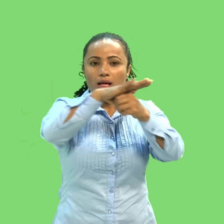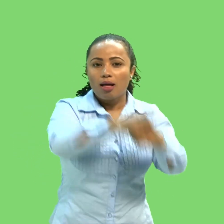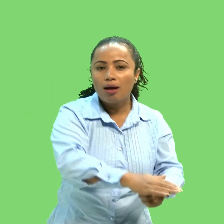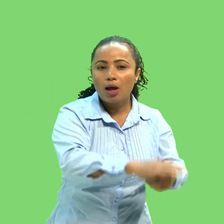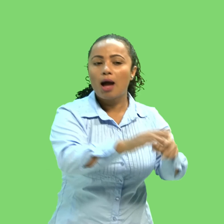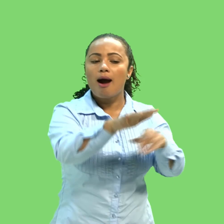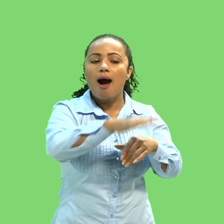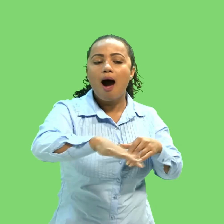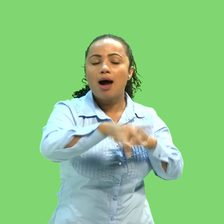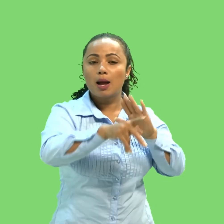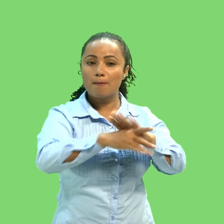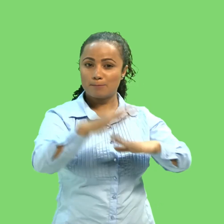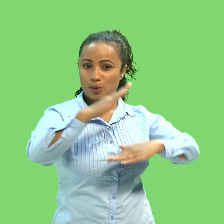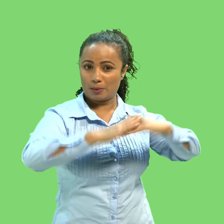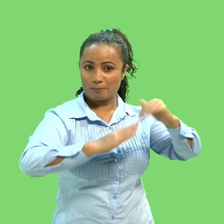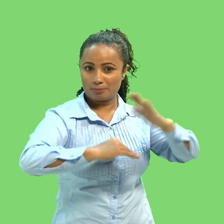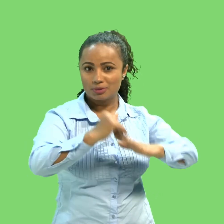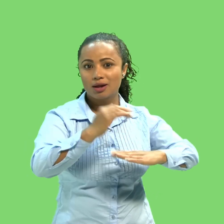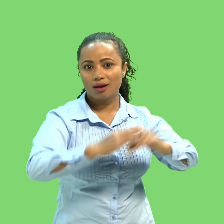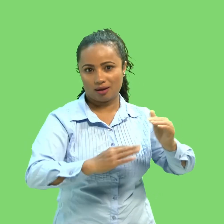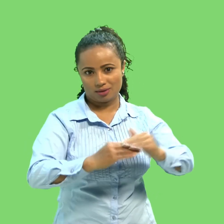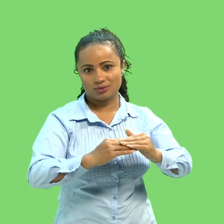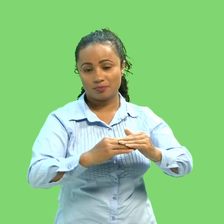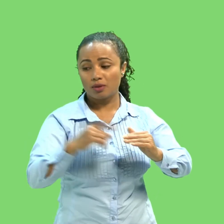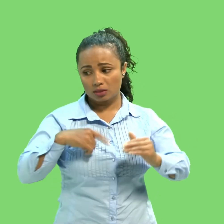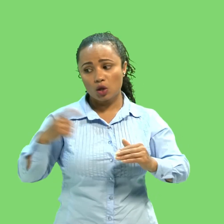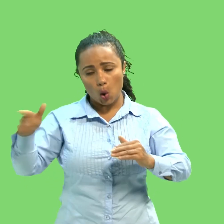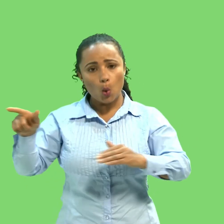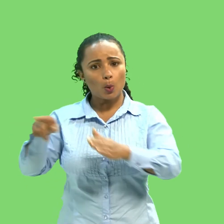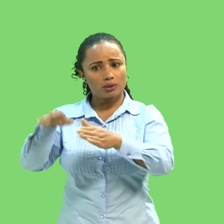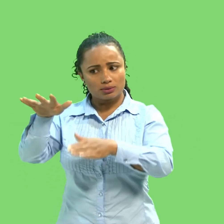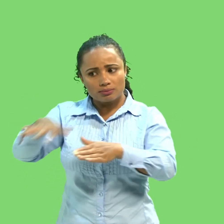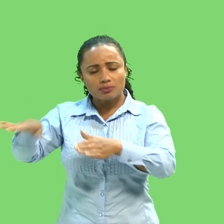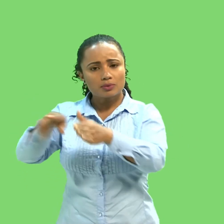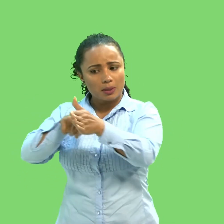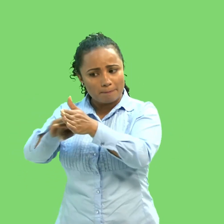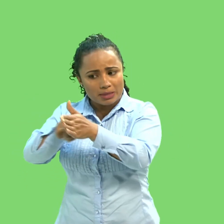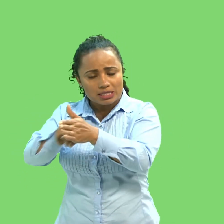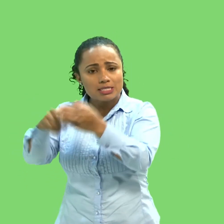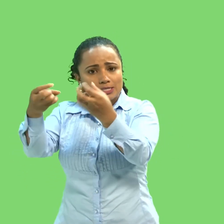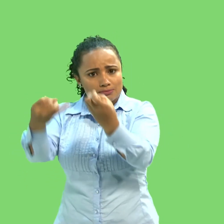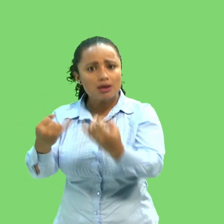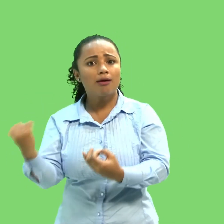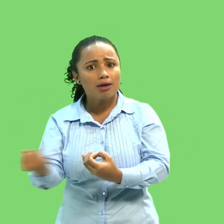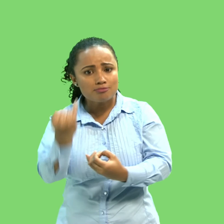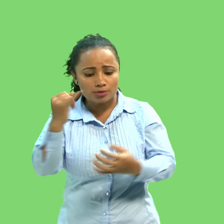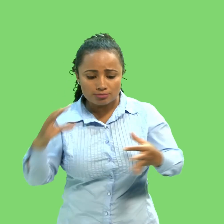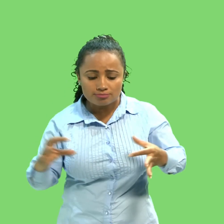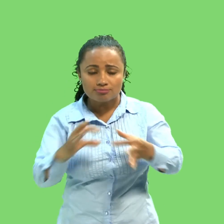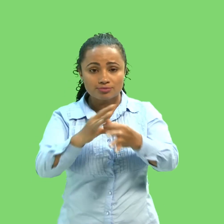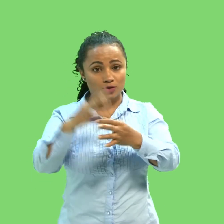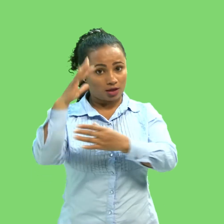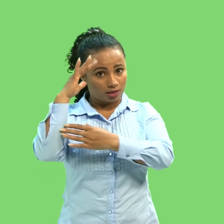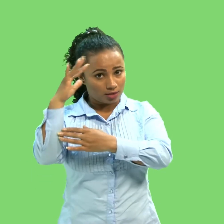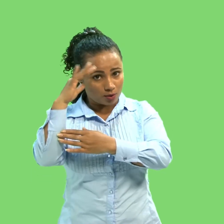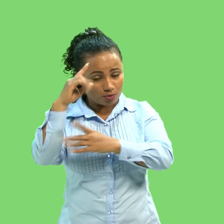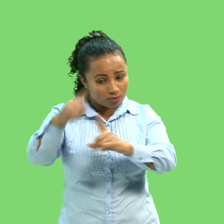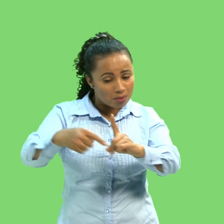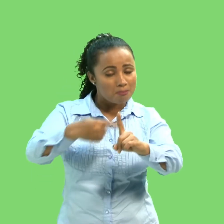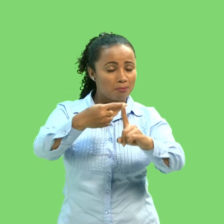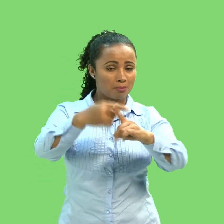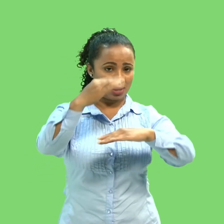parte desses mesmos linguistas aplicados de articulação teórica e prática. No segundo caso, ao contrário,